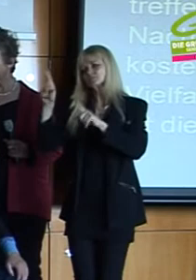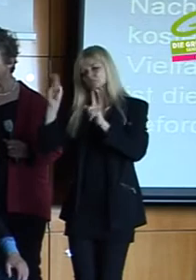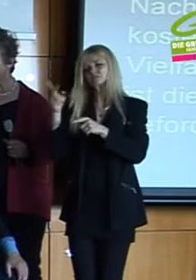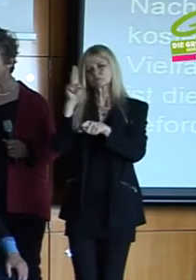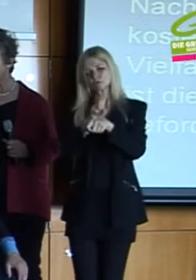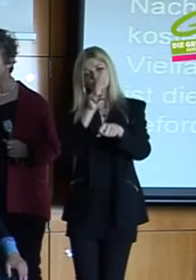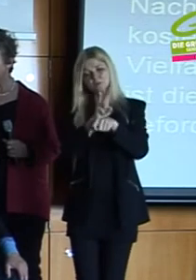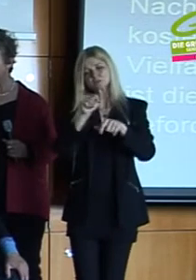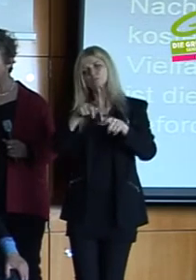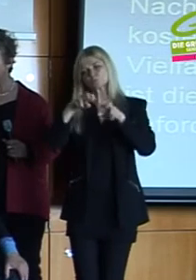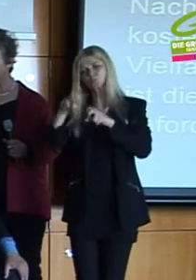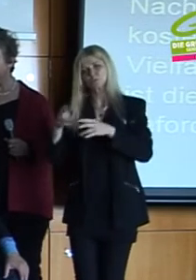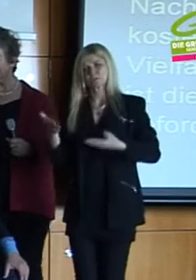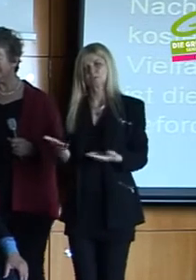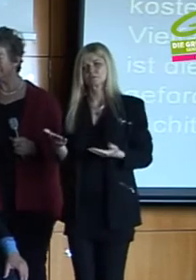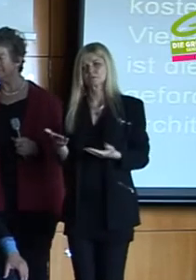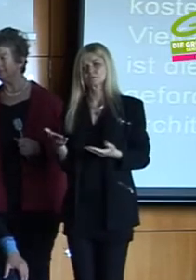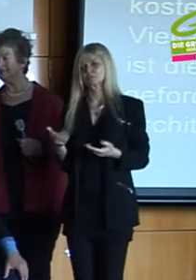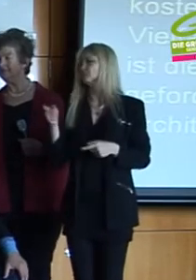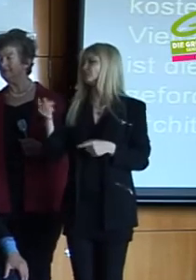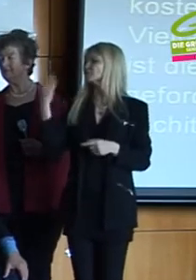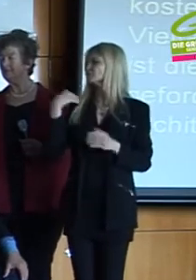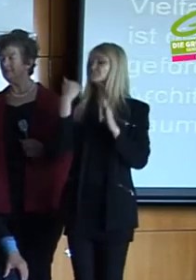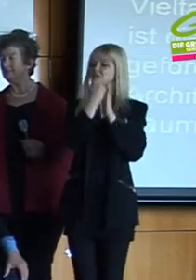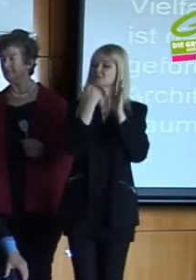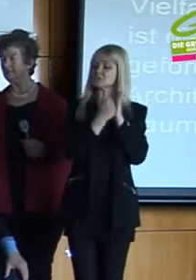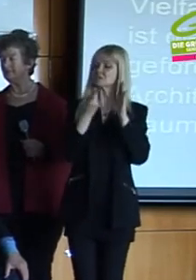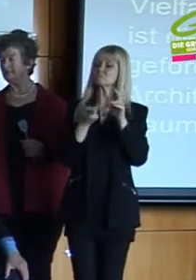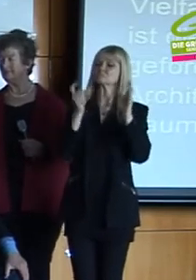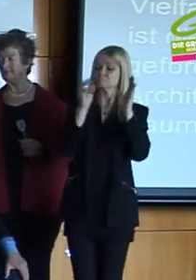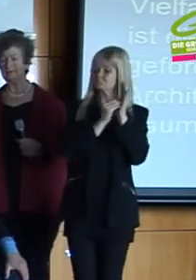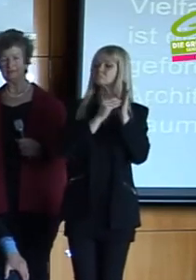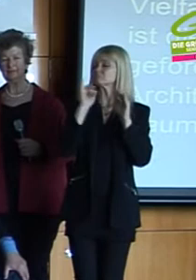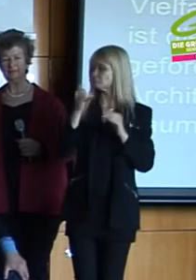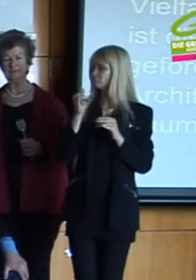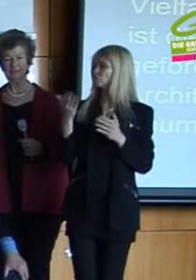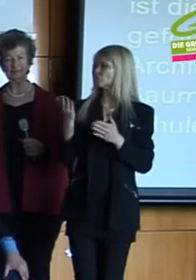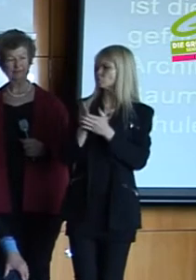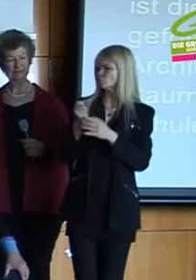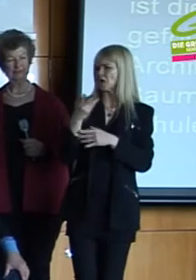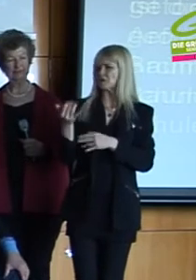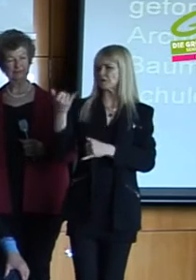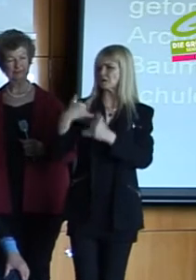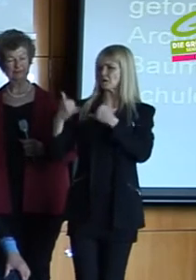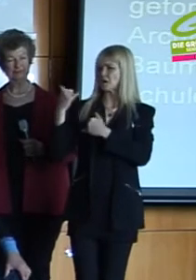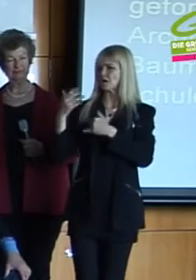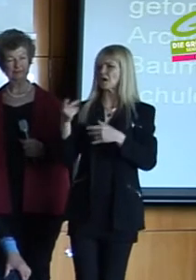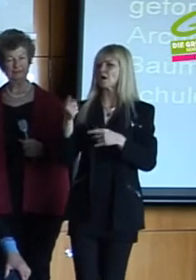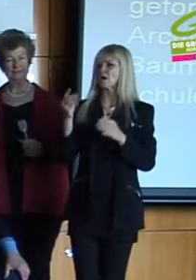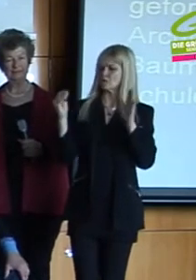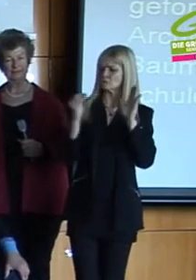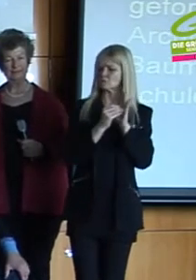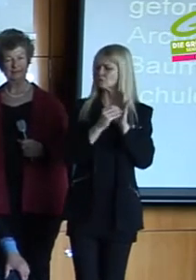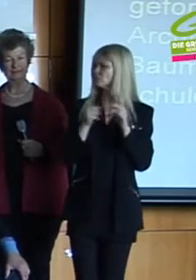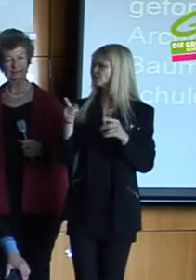nehmen. Es war ohne weiteres möglich, gesetzlich zu verankern vor etlichen Jahren, vor vielen Jahren schon, dass man einen Sicherheitsbunker in